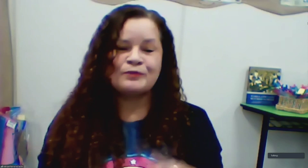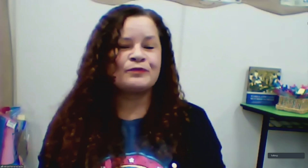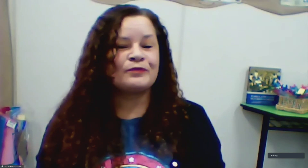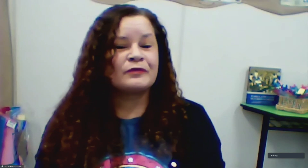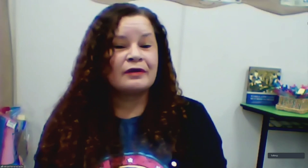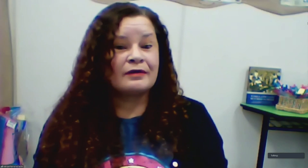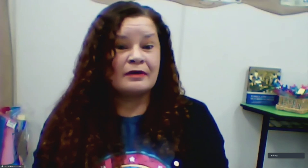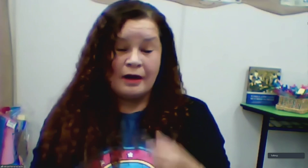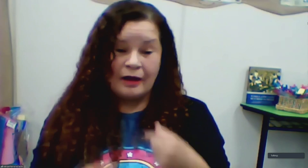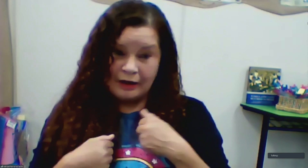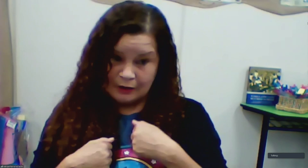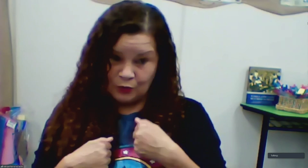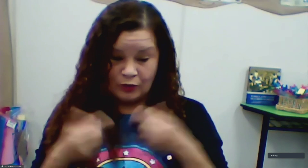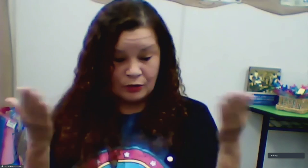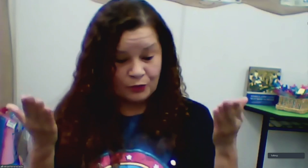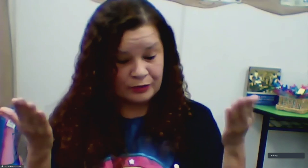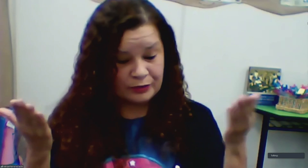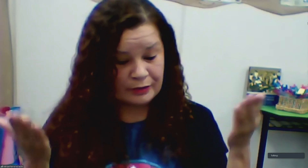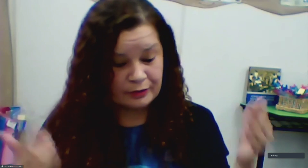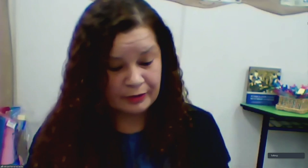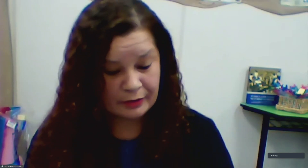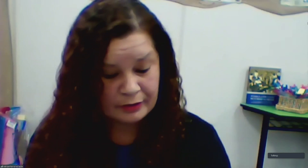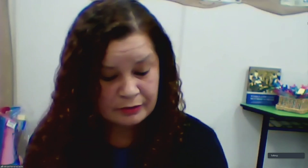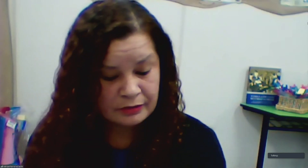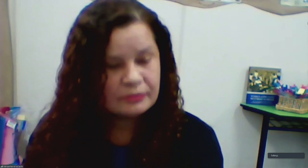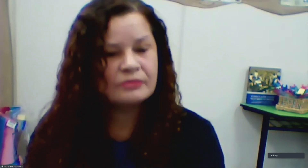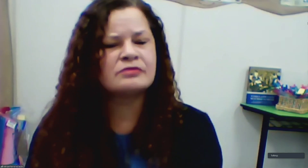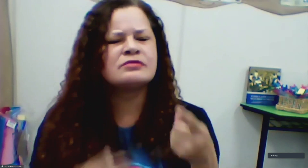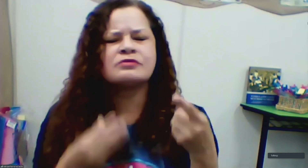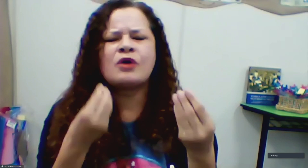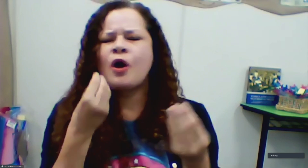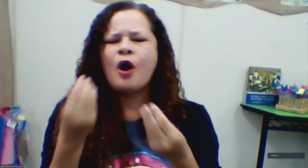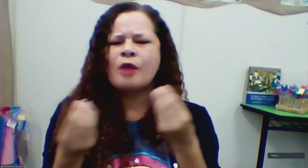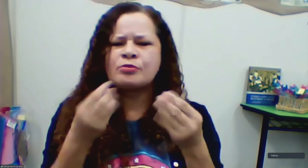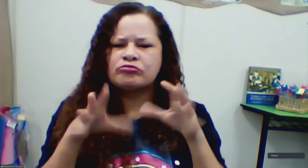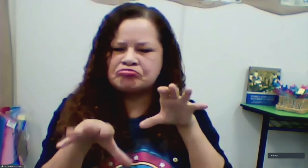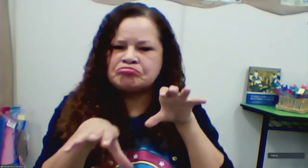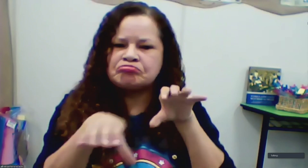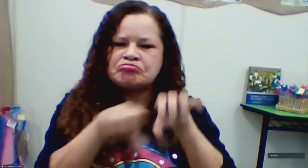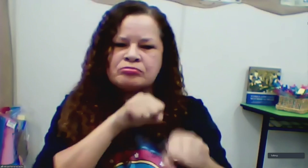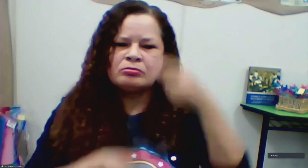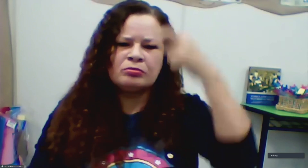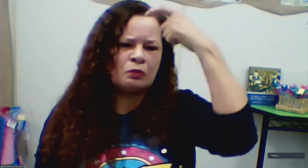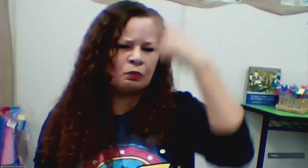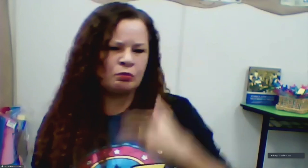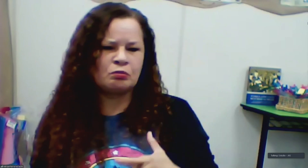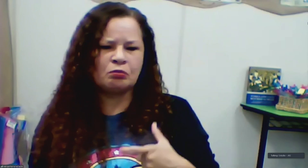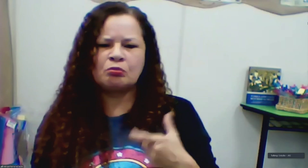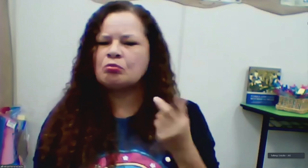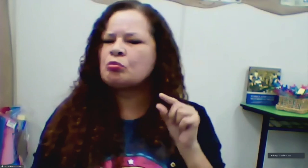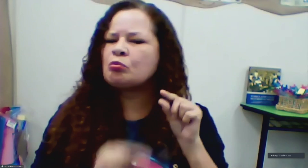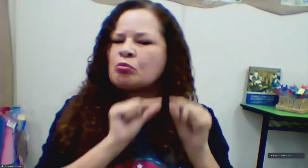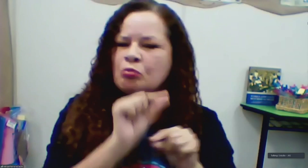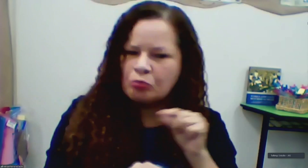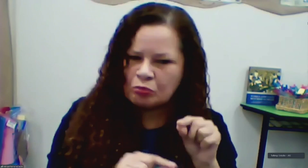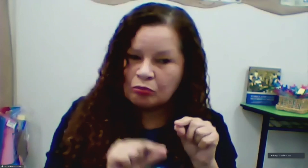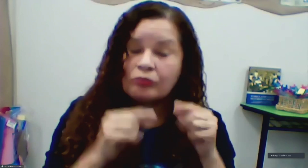vou explicar um pouquinho sobre minha formação, a questão da minha identidade. Hoje eu sou pedagoga, sou formado em